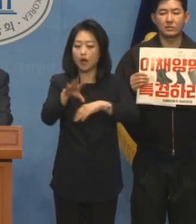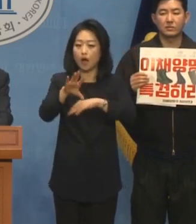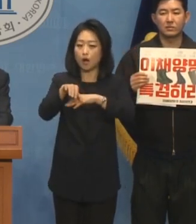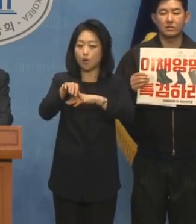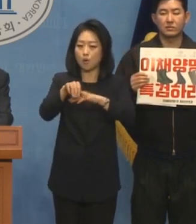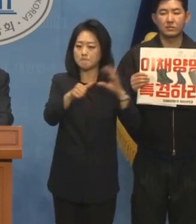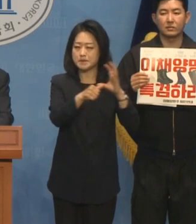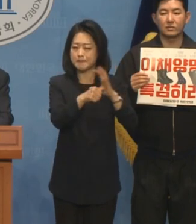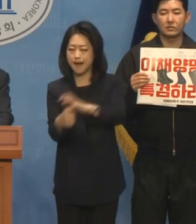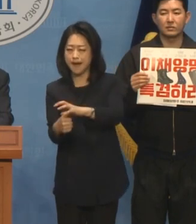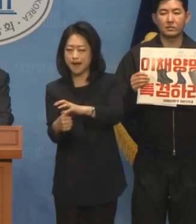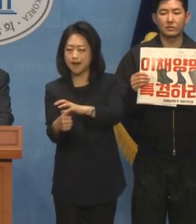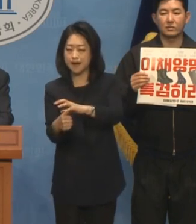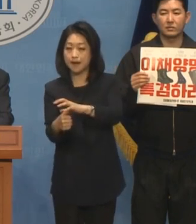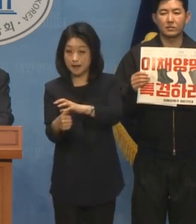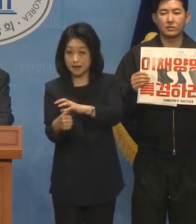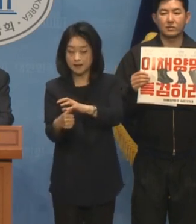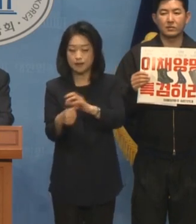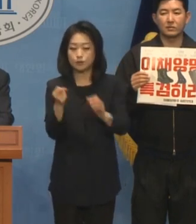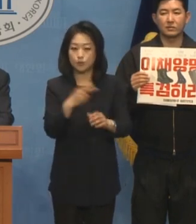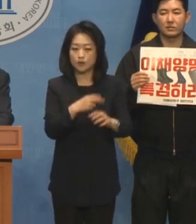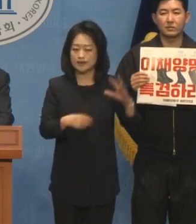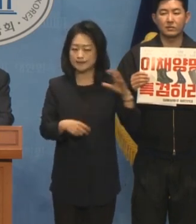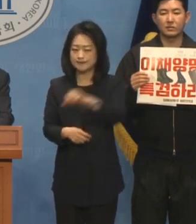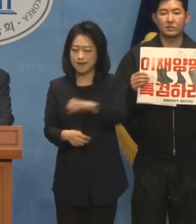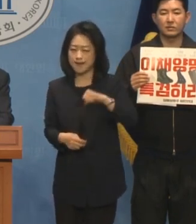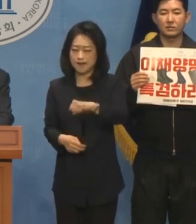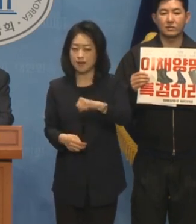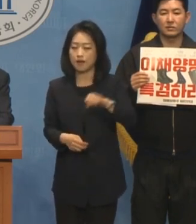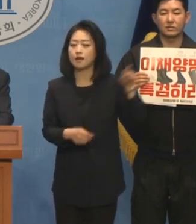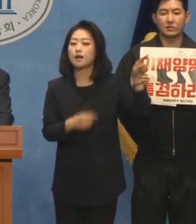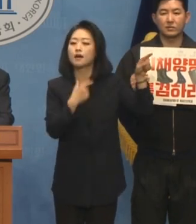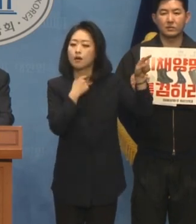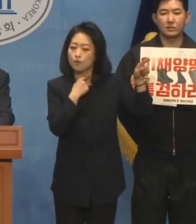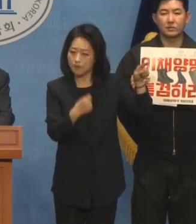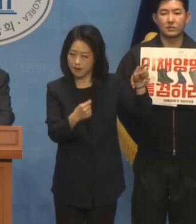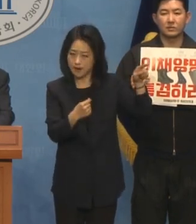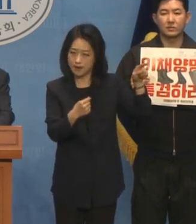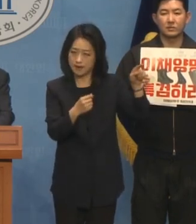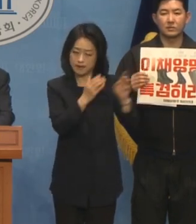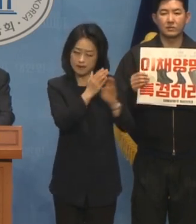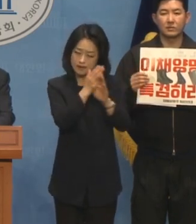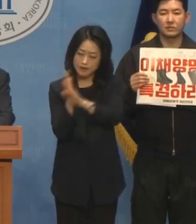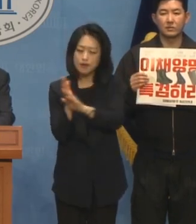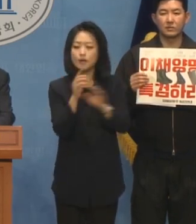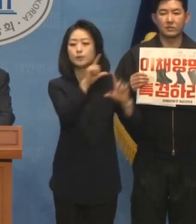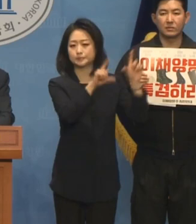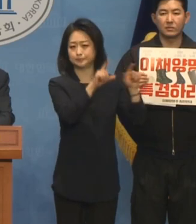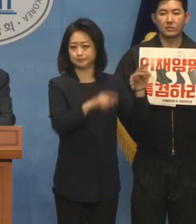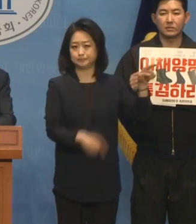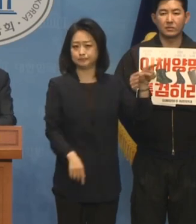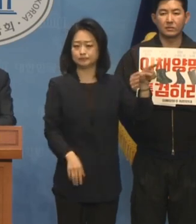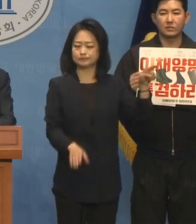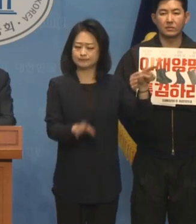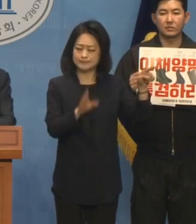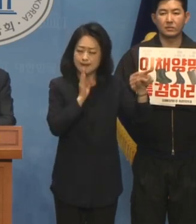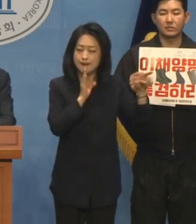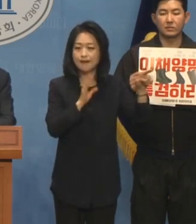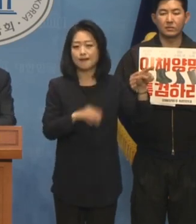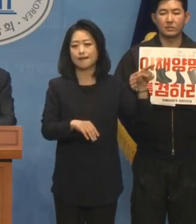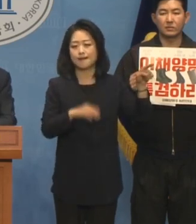핍박하고 그리고 언론 장악을 여전히 시도하고 있었던 것입니다 정말